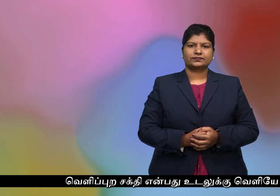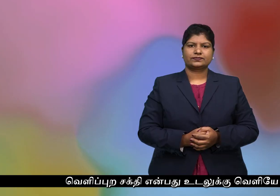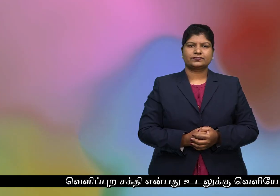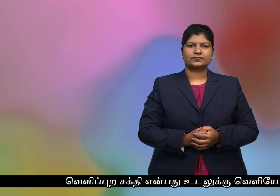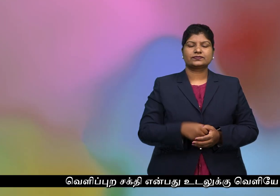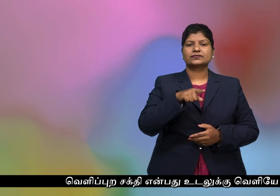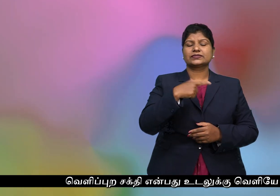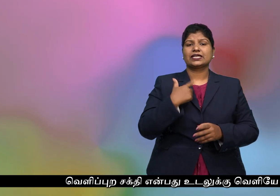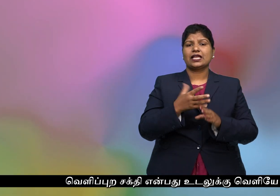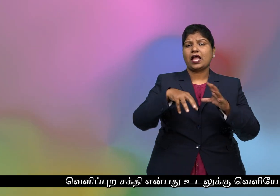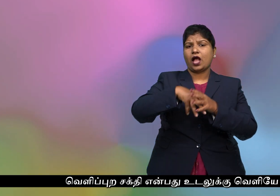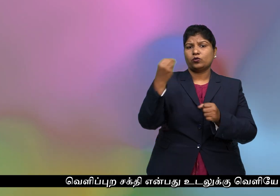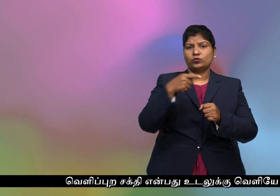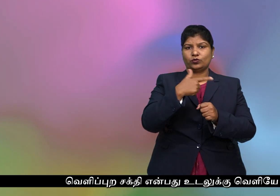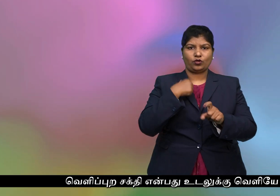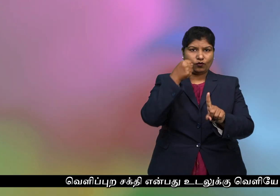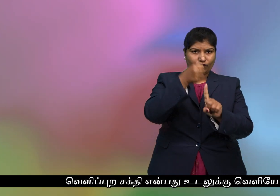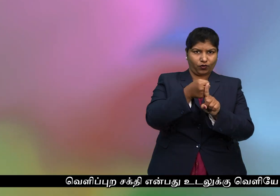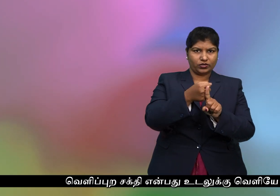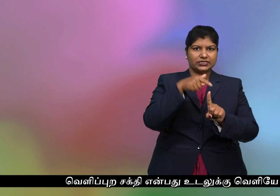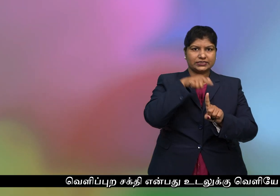வெளிப்புற விசை என்பது உடலுக்கு வெளியே இருந்து